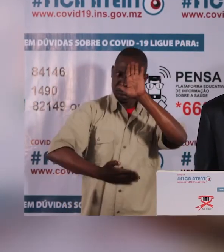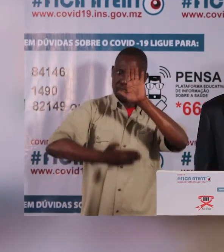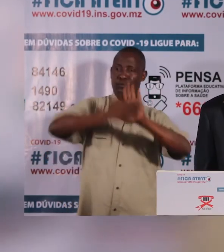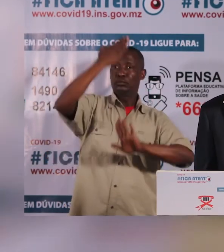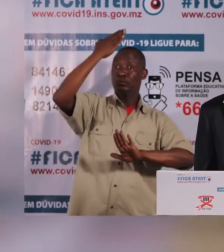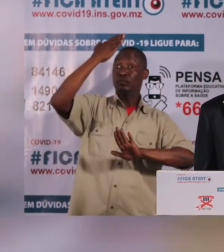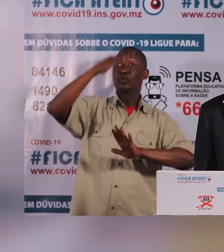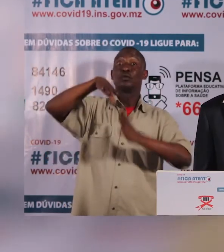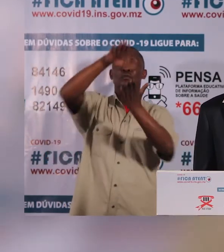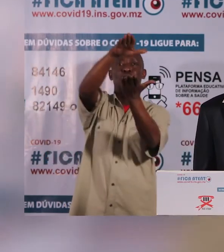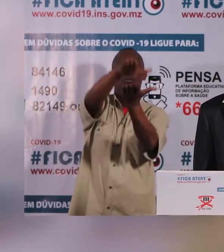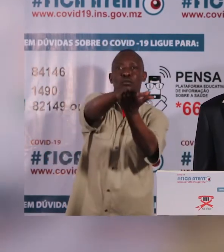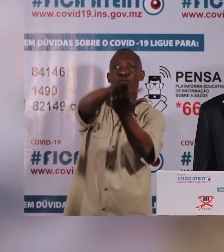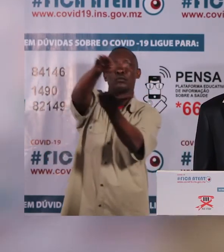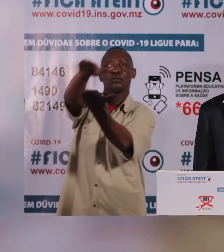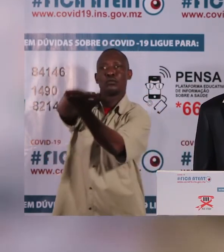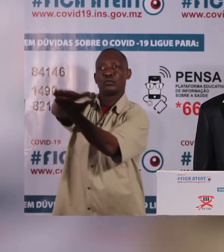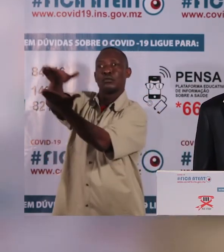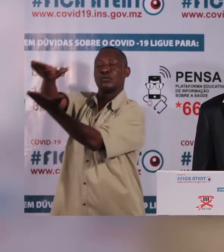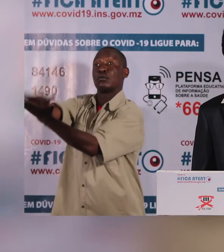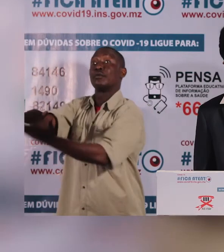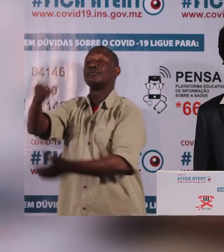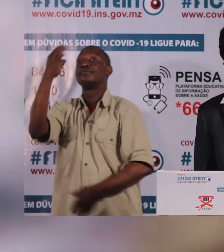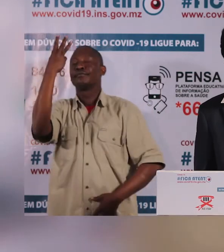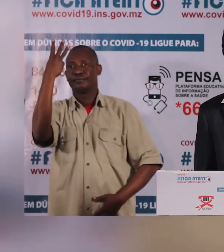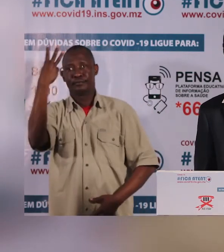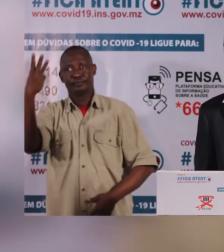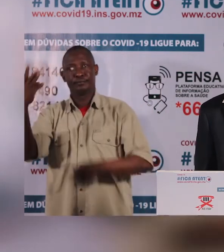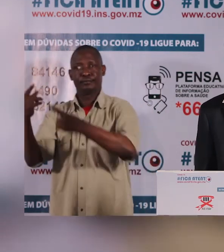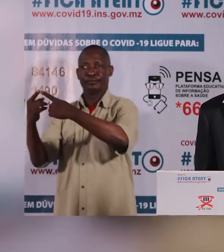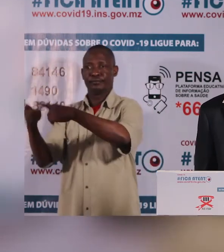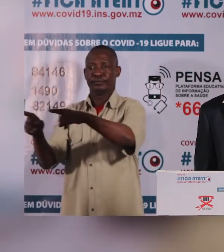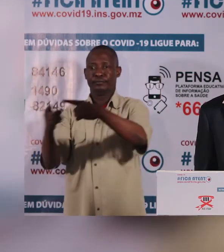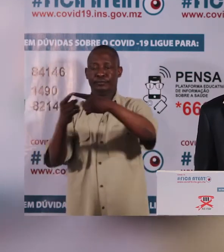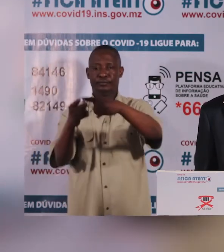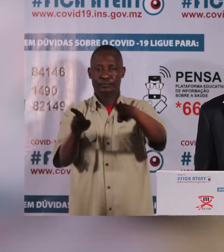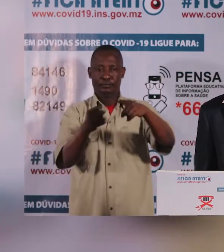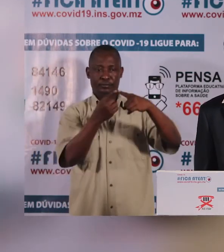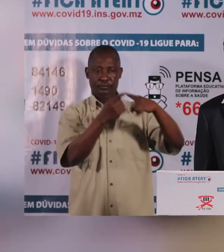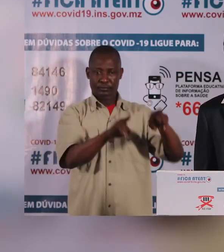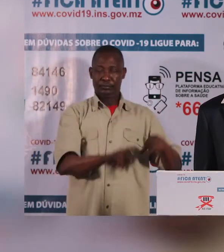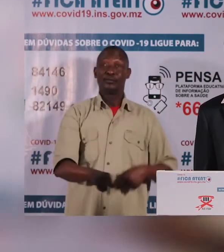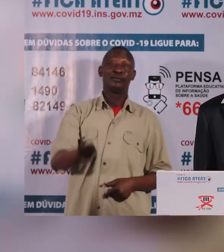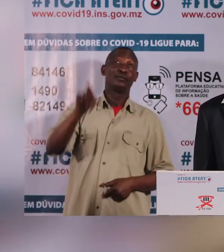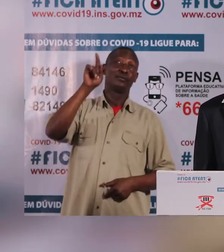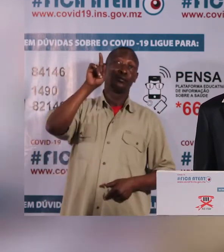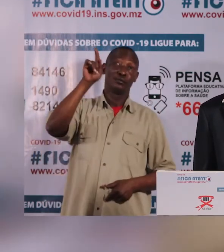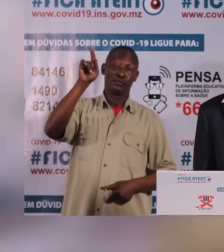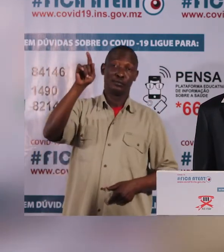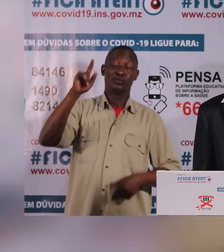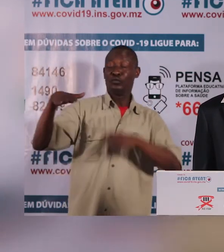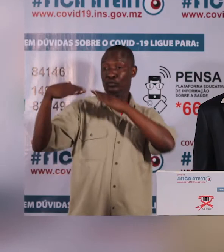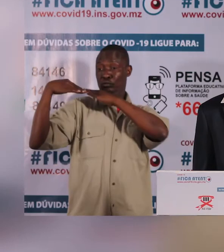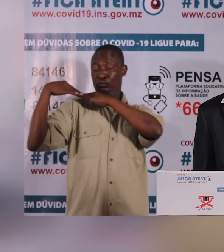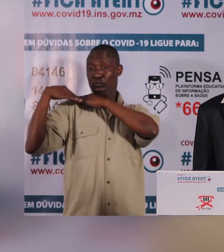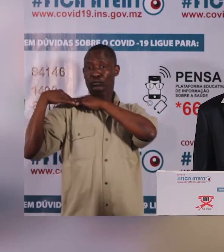cidade. Contamos com a grande colaboração das autoridades locais. Aqui